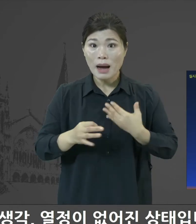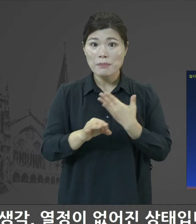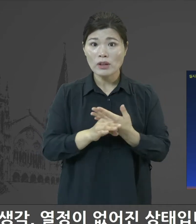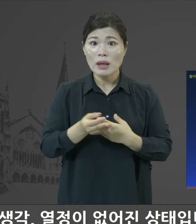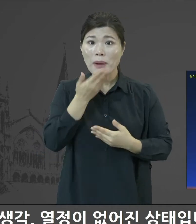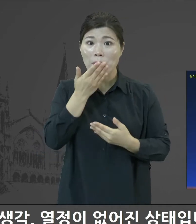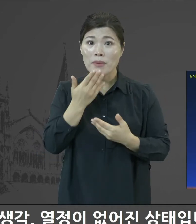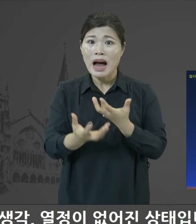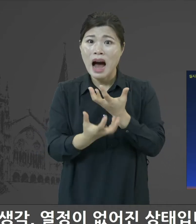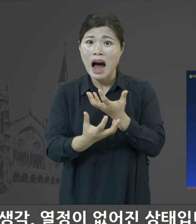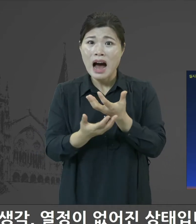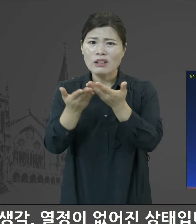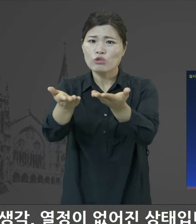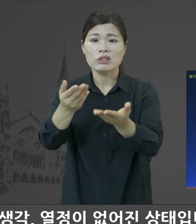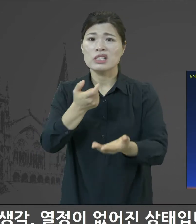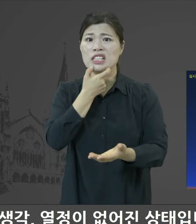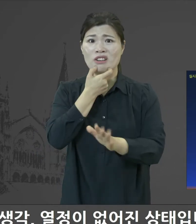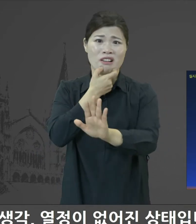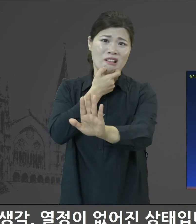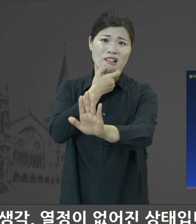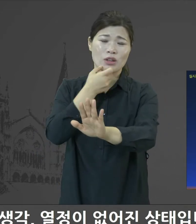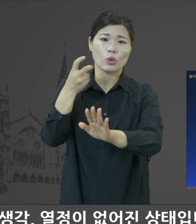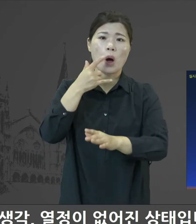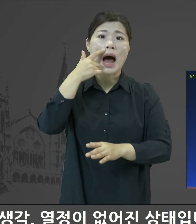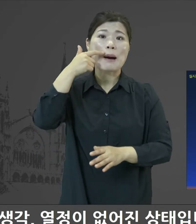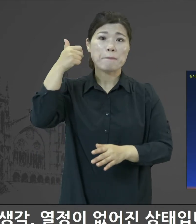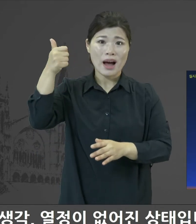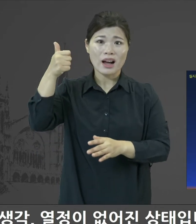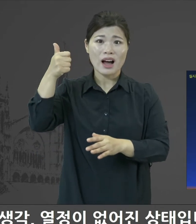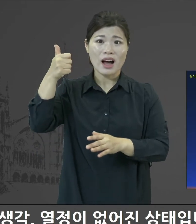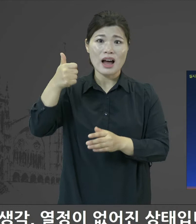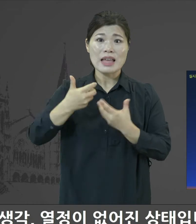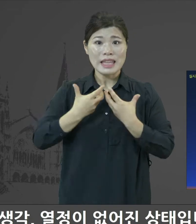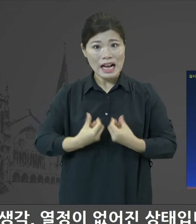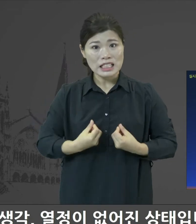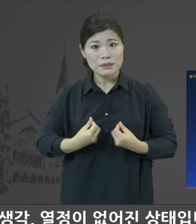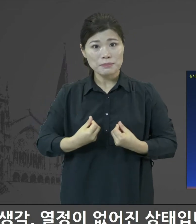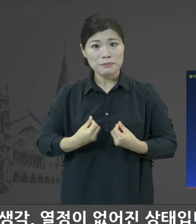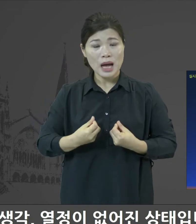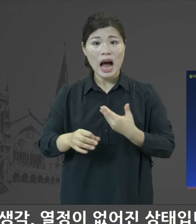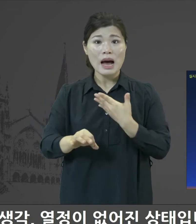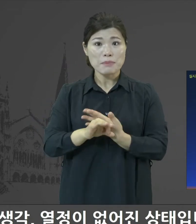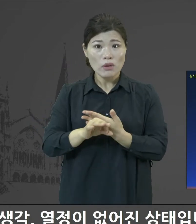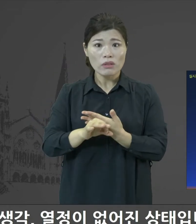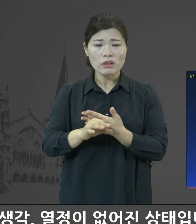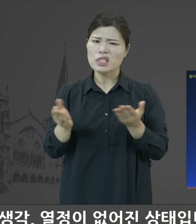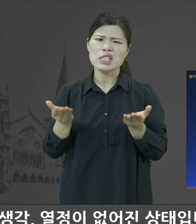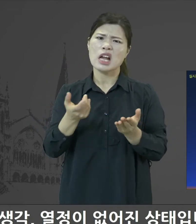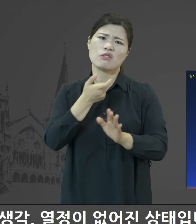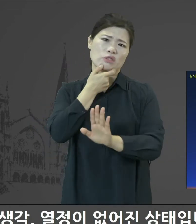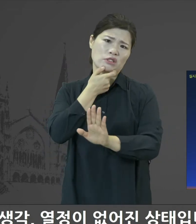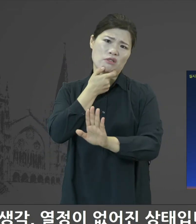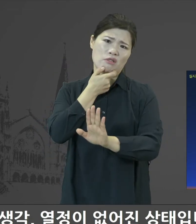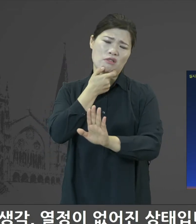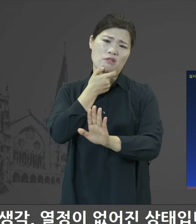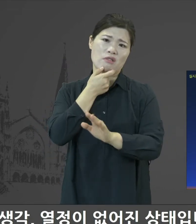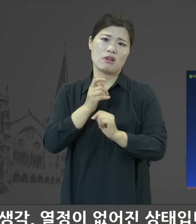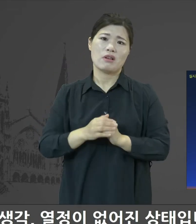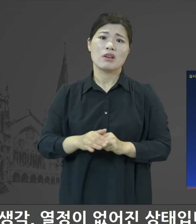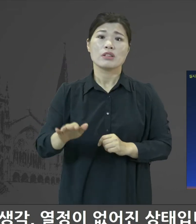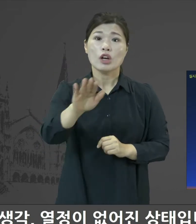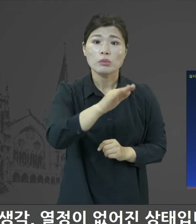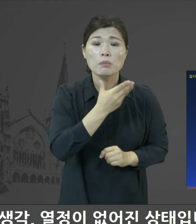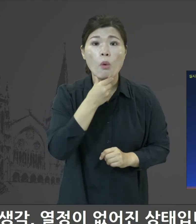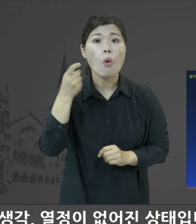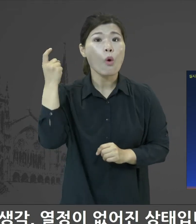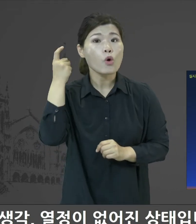싫습니다. 아빠가 낙심에 빠지면 일하기 싫습니다. 여러분, 복음의 일꾼이